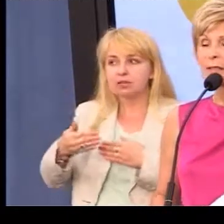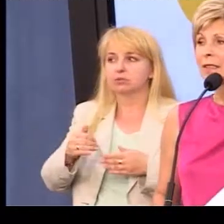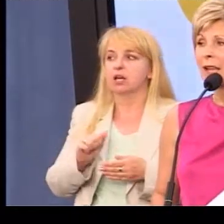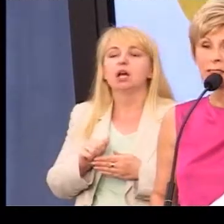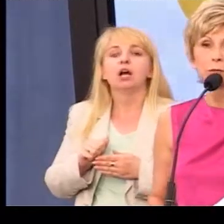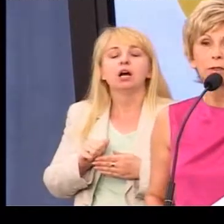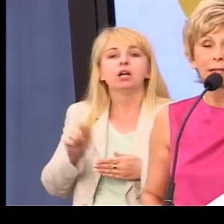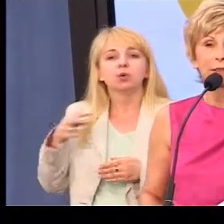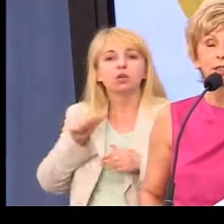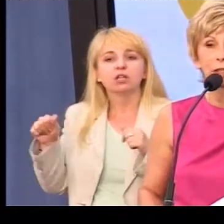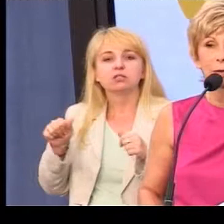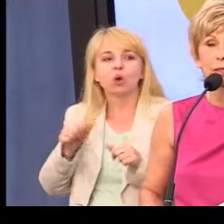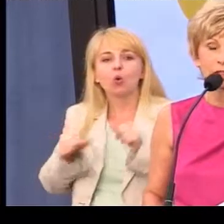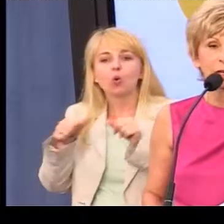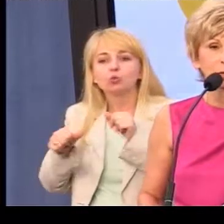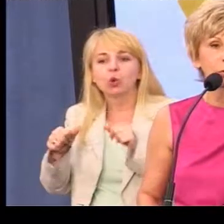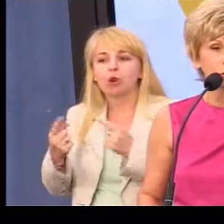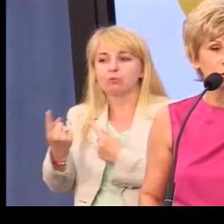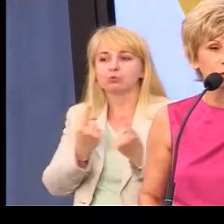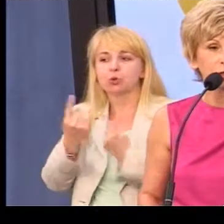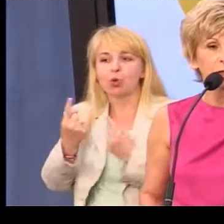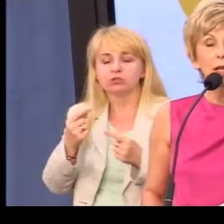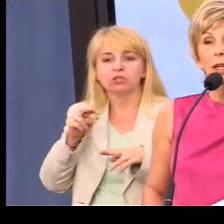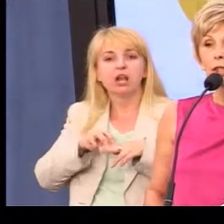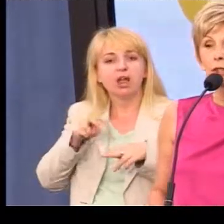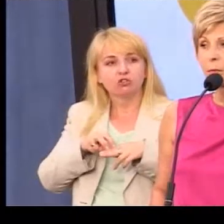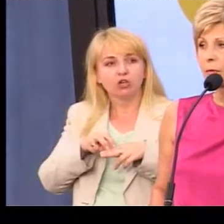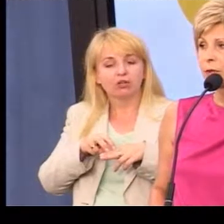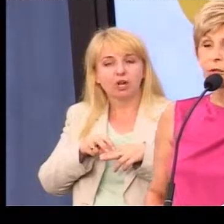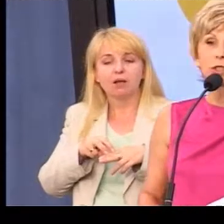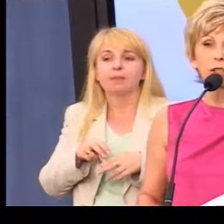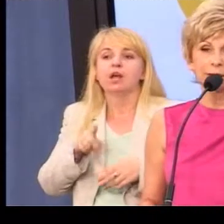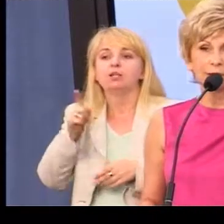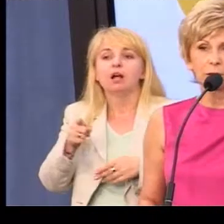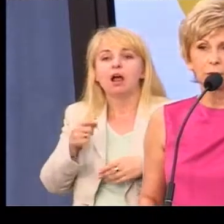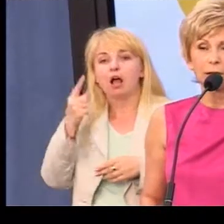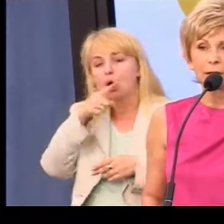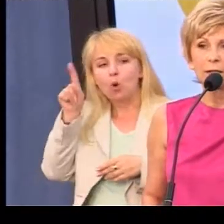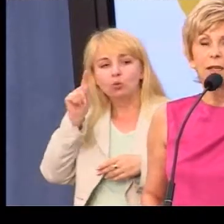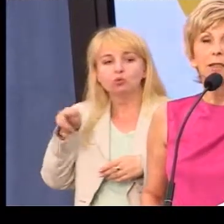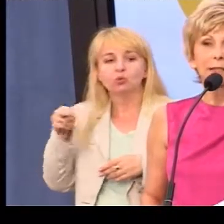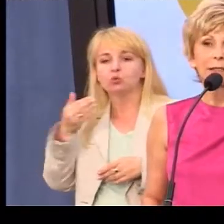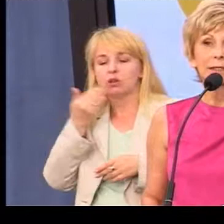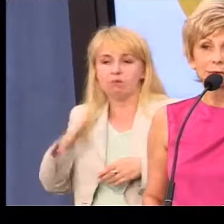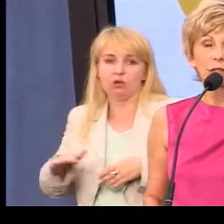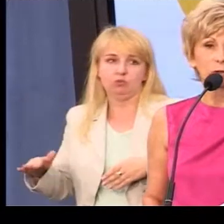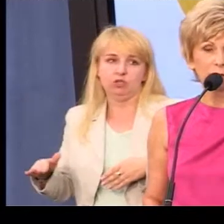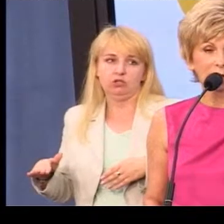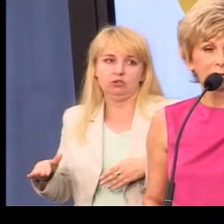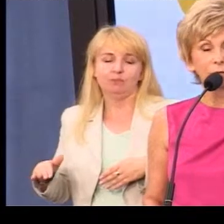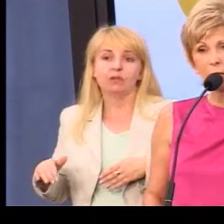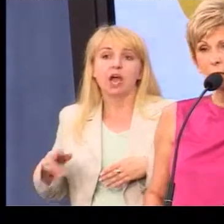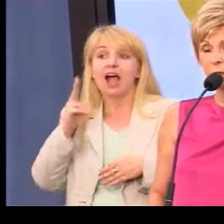to jest nadzór nad klinikami leczenia niepłodności. Kliniki powinny być licencjonowane, tak jak jest w